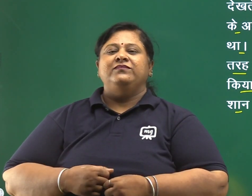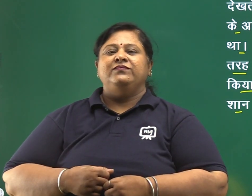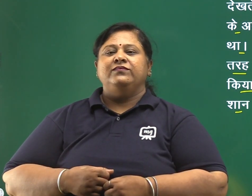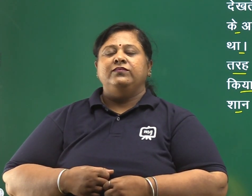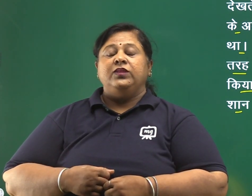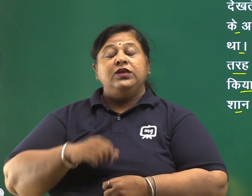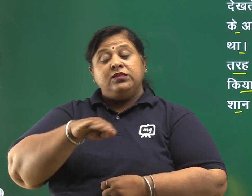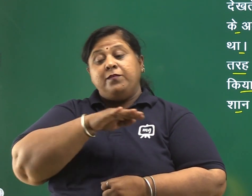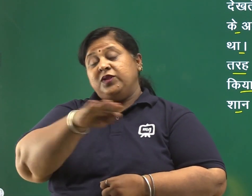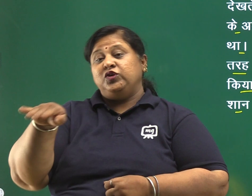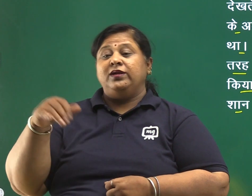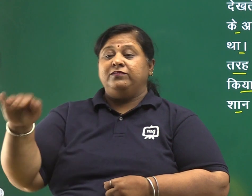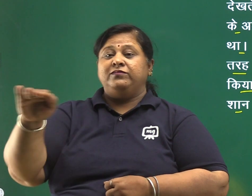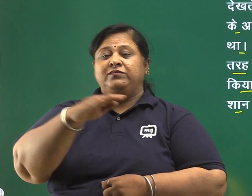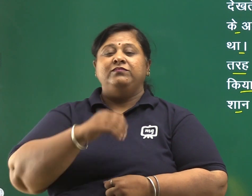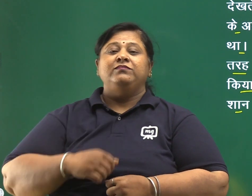सब बच्चे